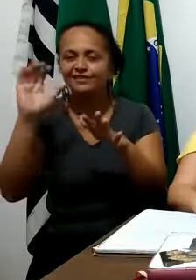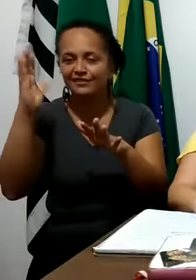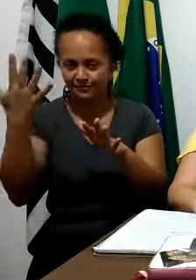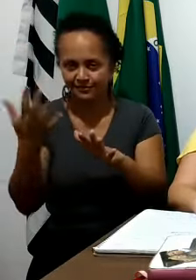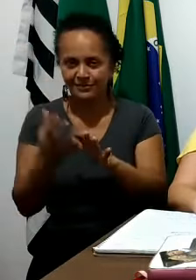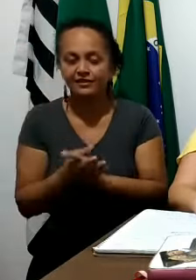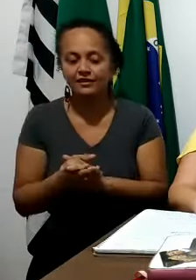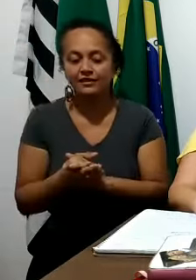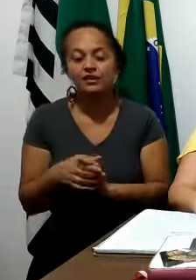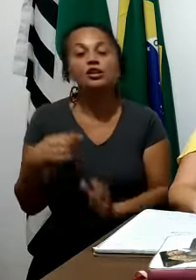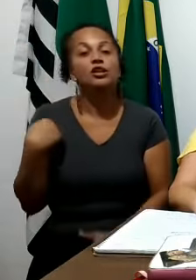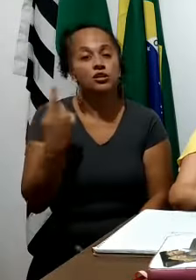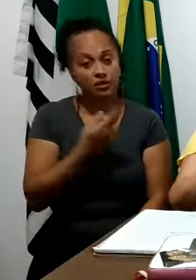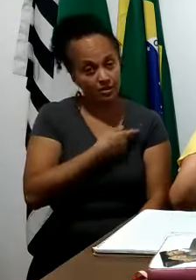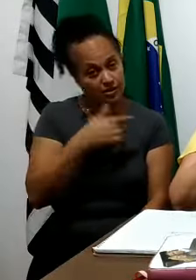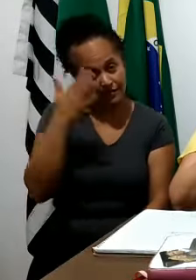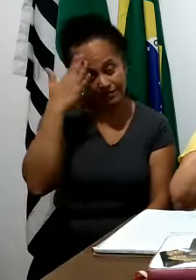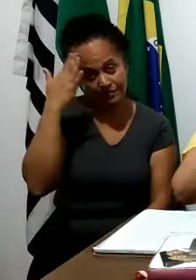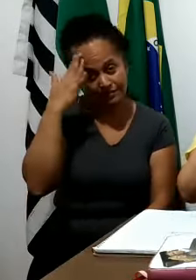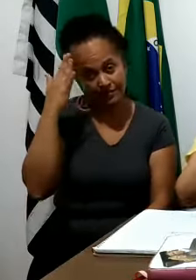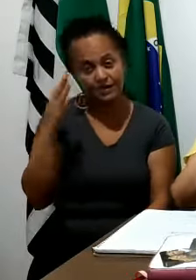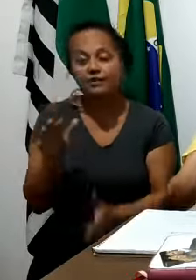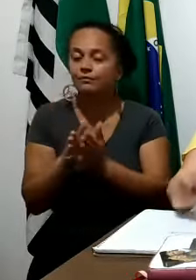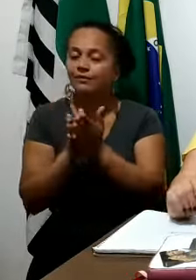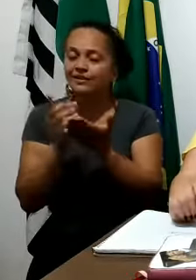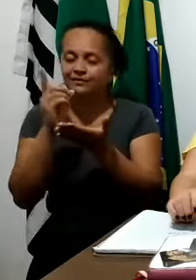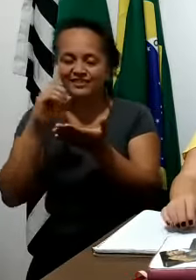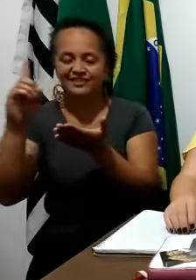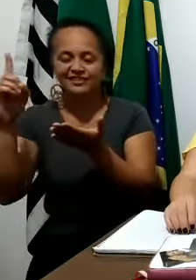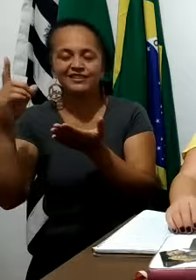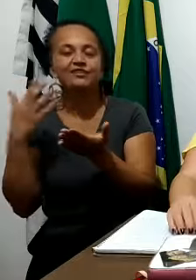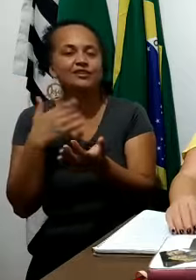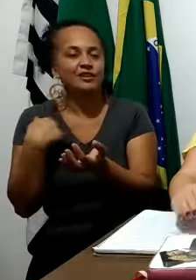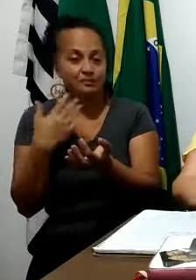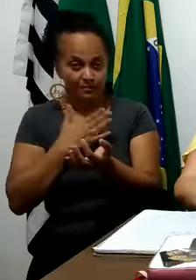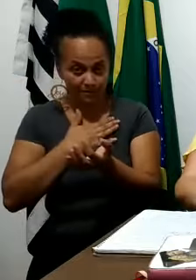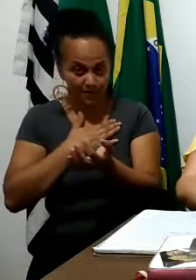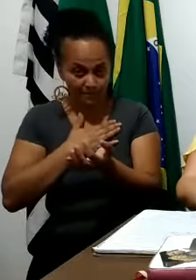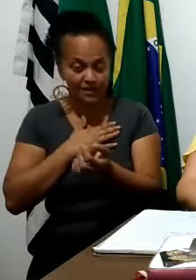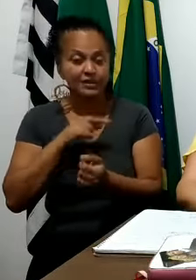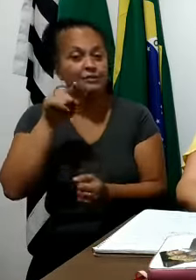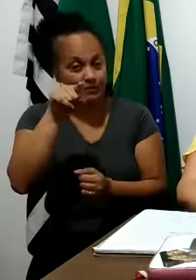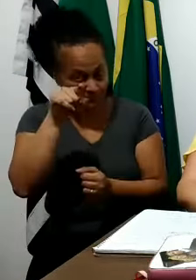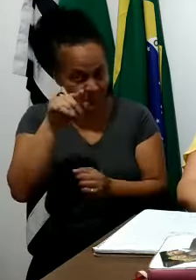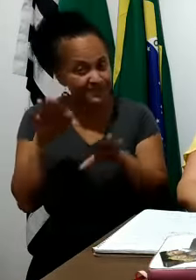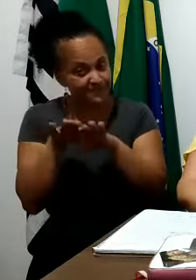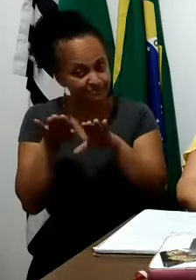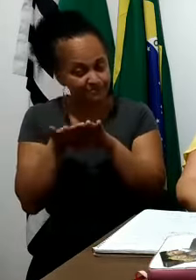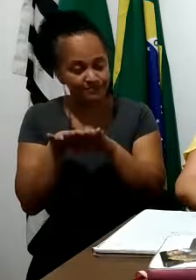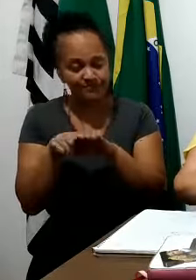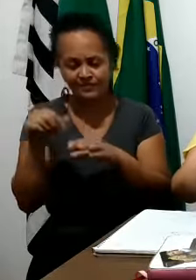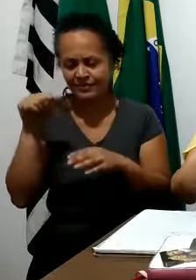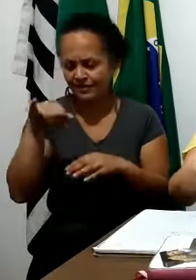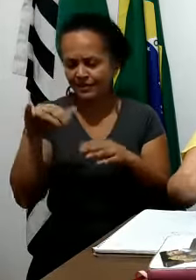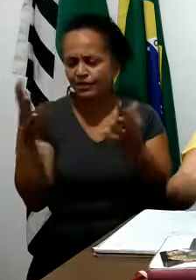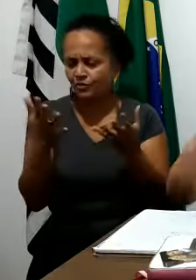palavra não só serviu para nós, mas vai servir para você também. Se hoje nossa vida está